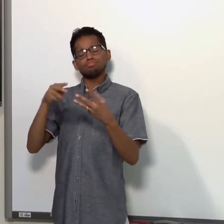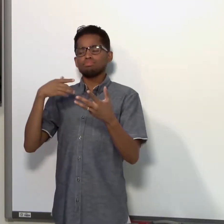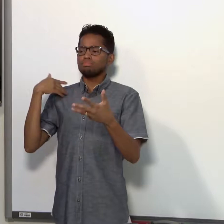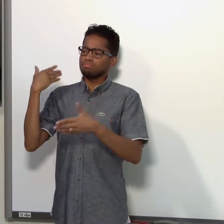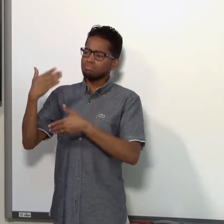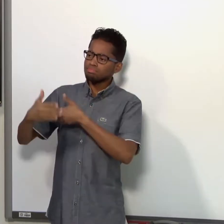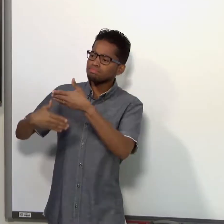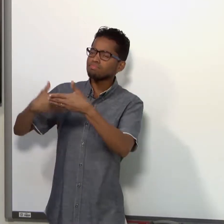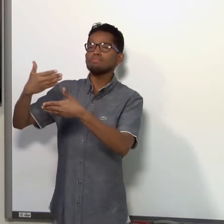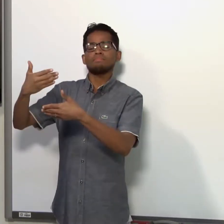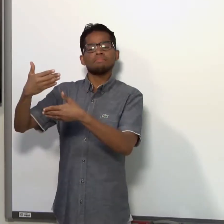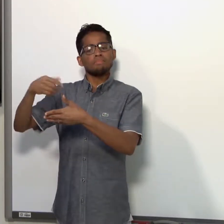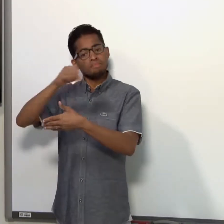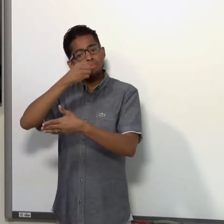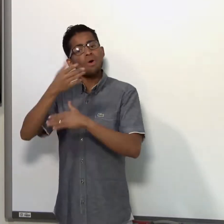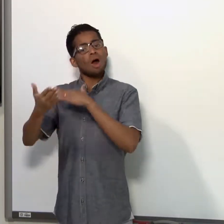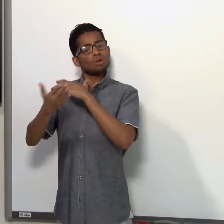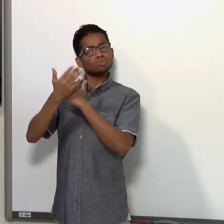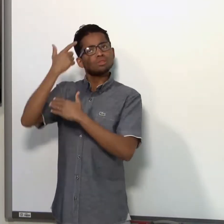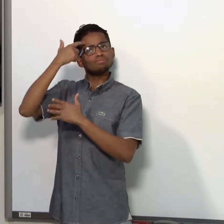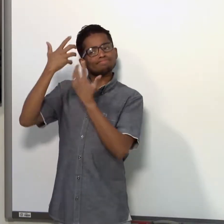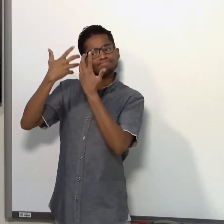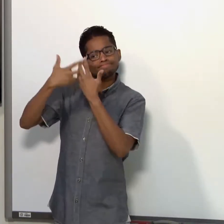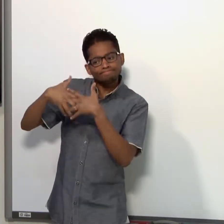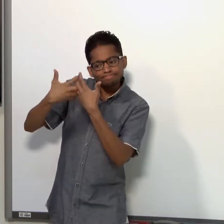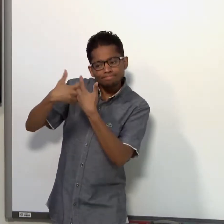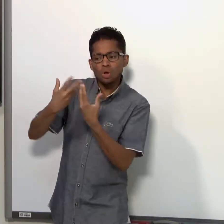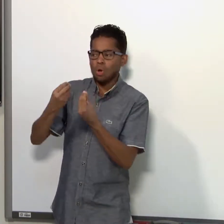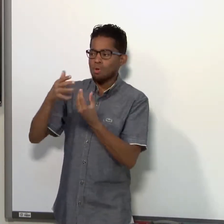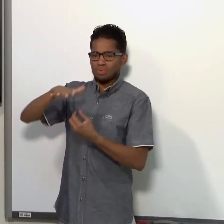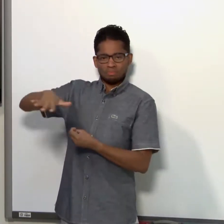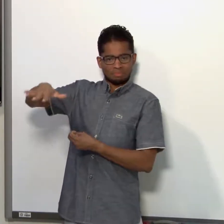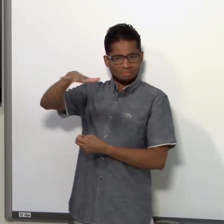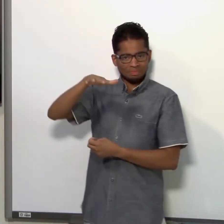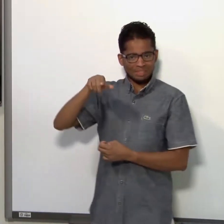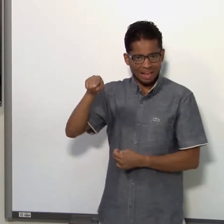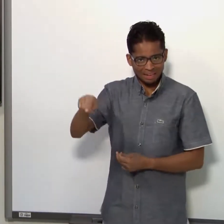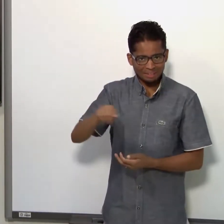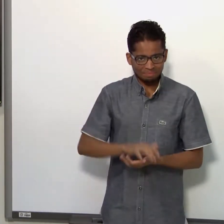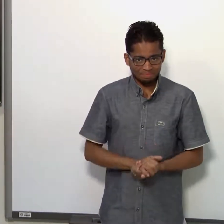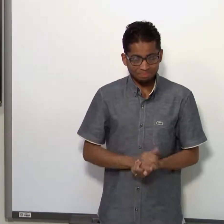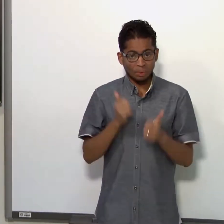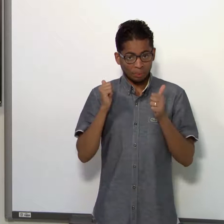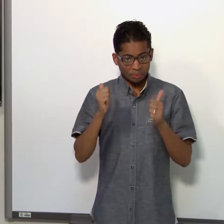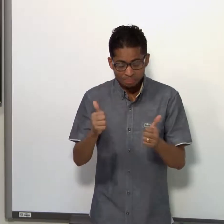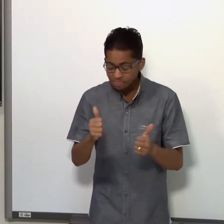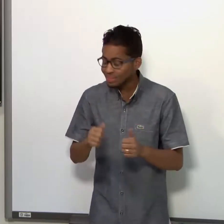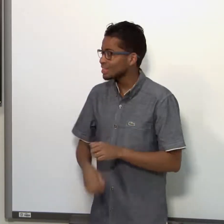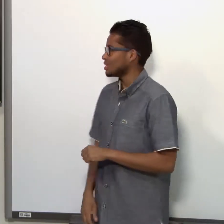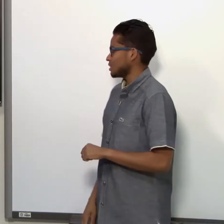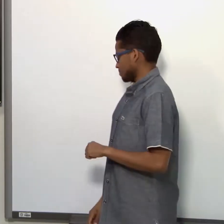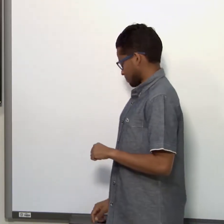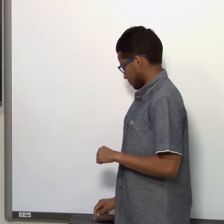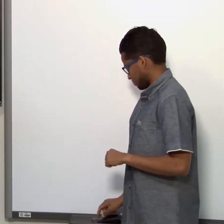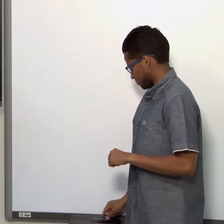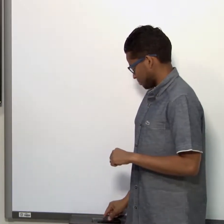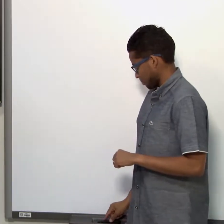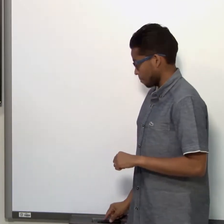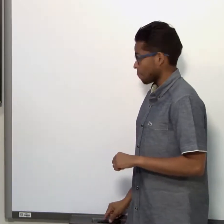então precisamos nos ater a essas teorias que se desenvolveram para que possamos fazer reflexões sobre essa temática,